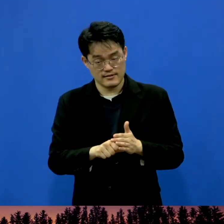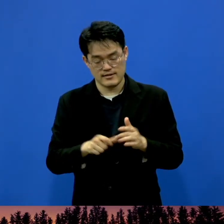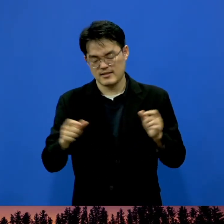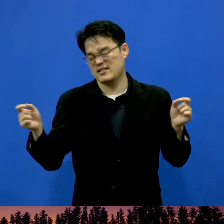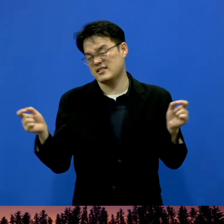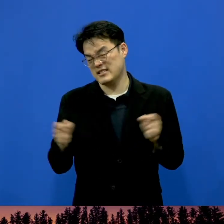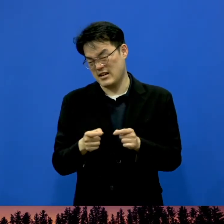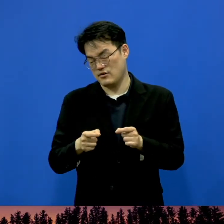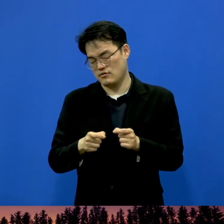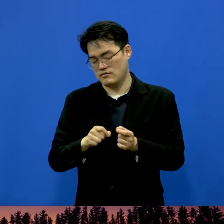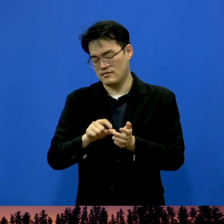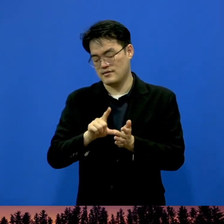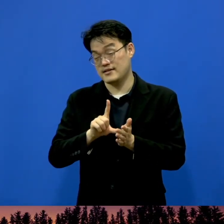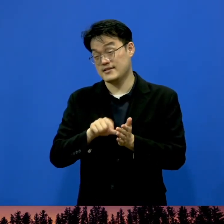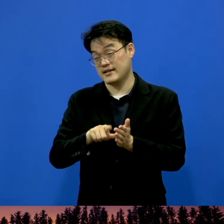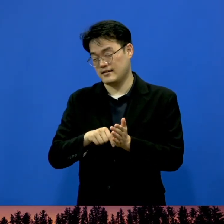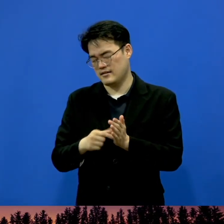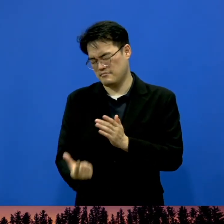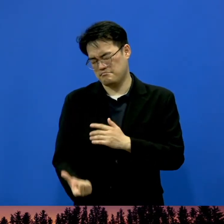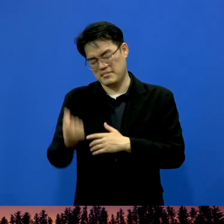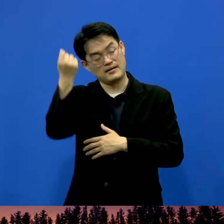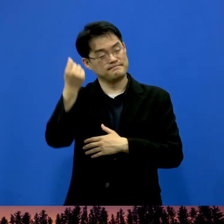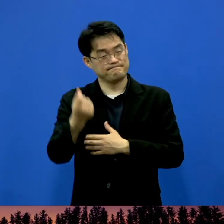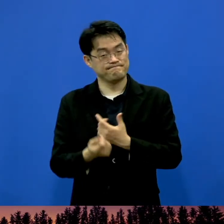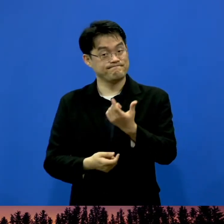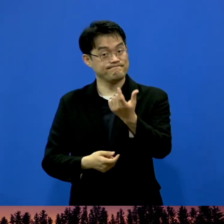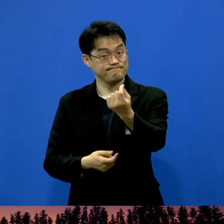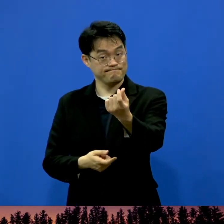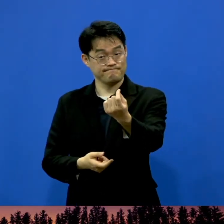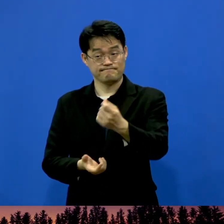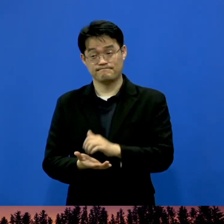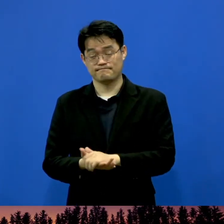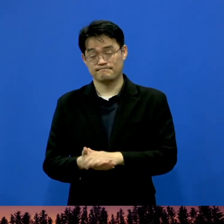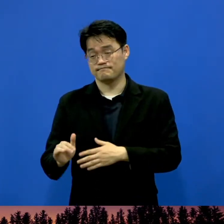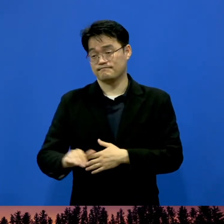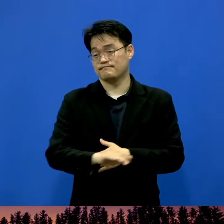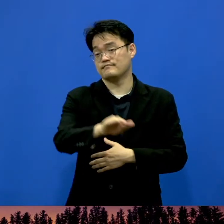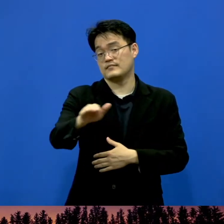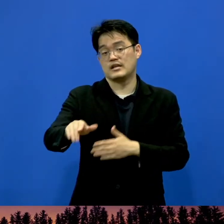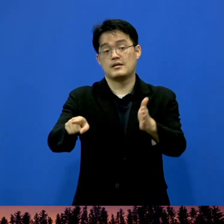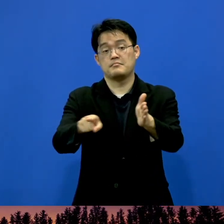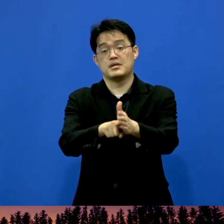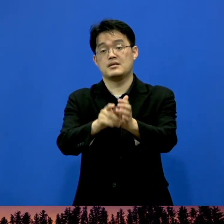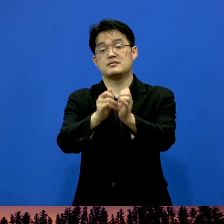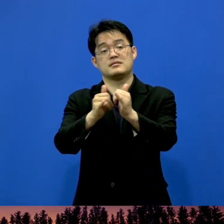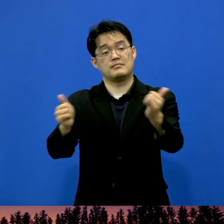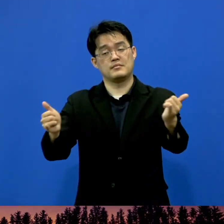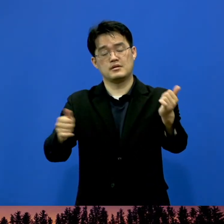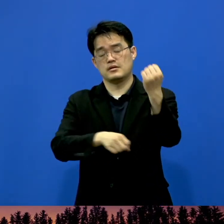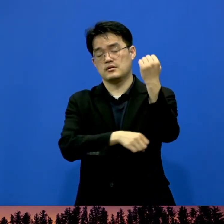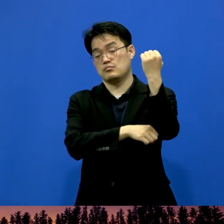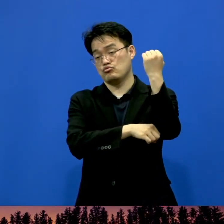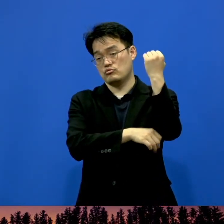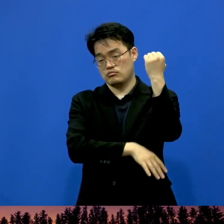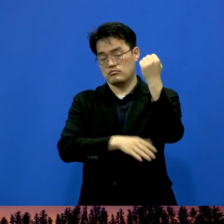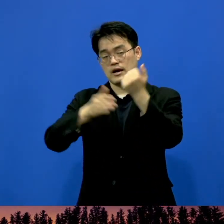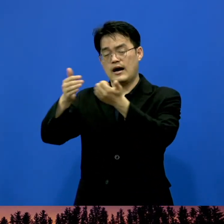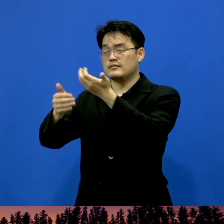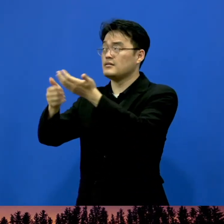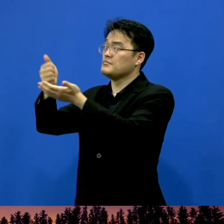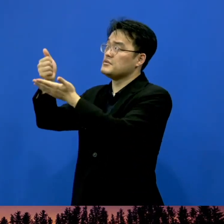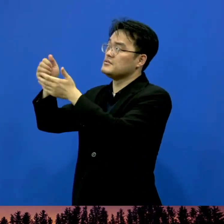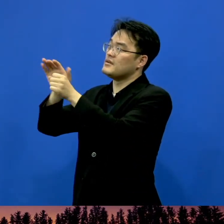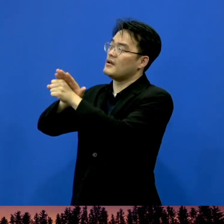짧고 시간은 빨리 지나갑니다. 우리의 신자는 기본적으로 하나님을